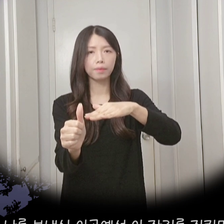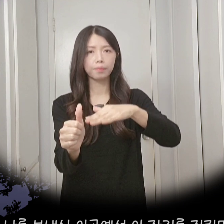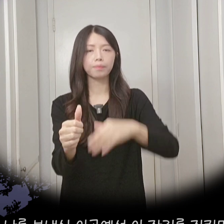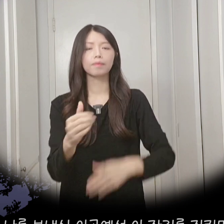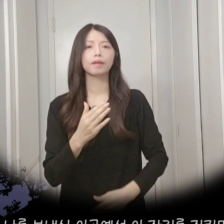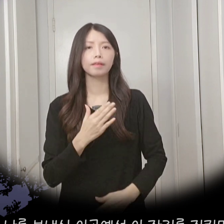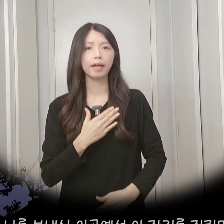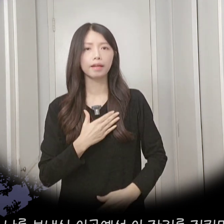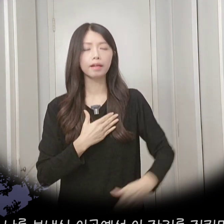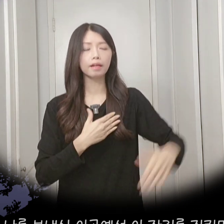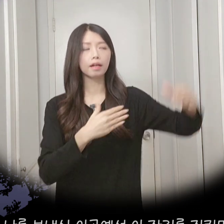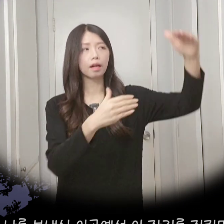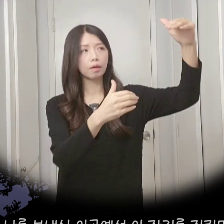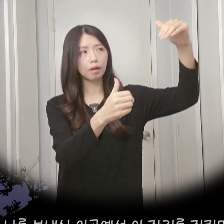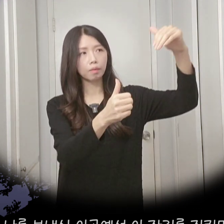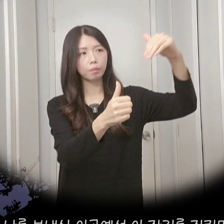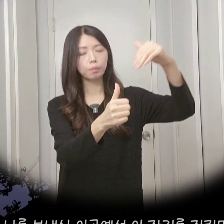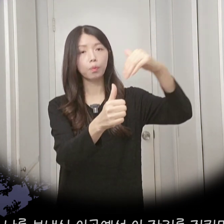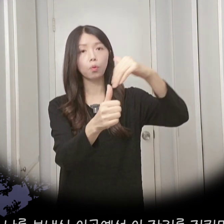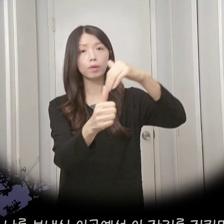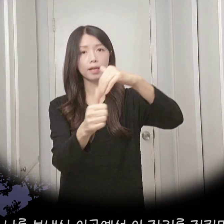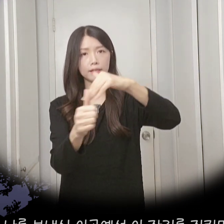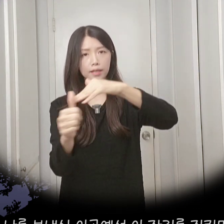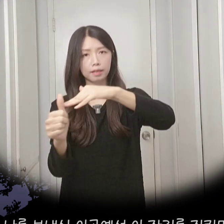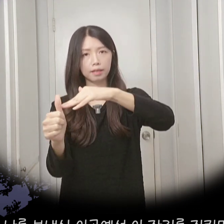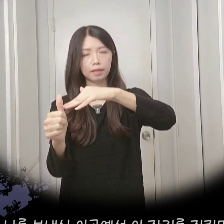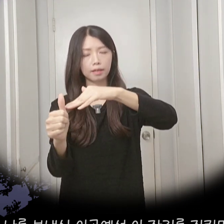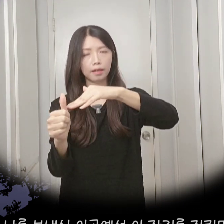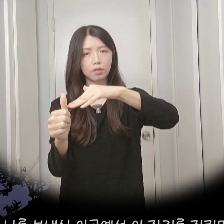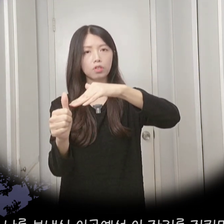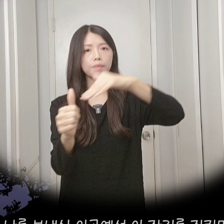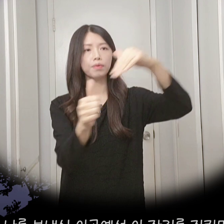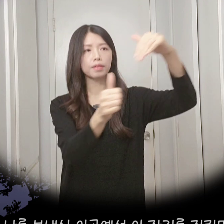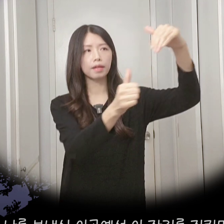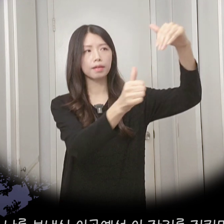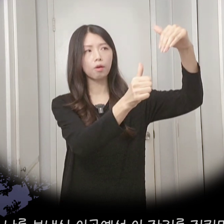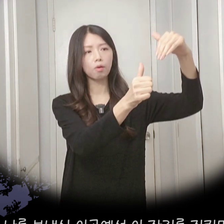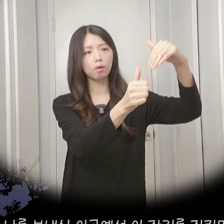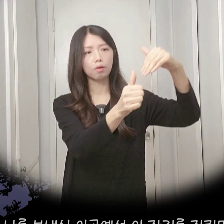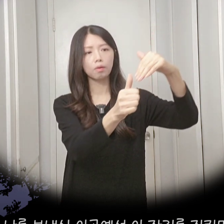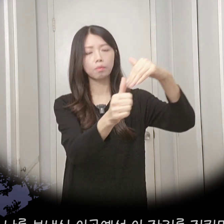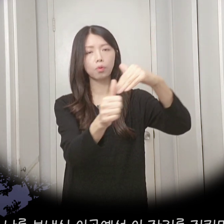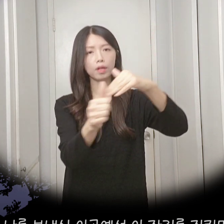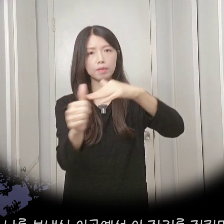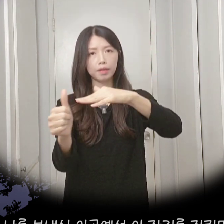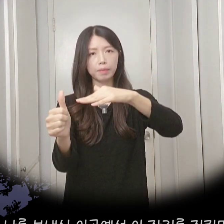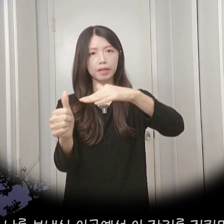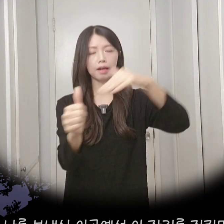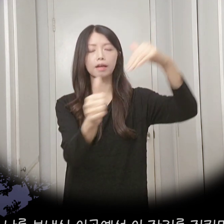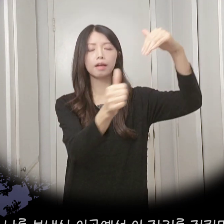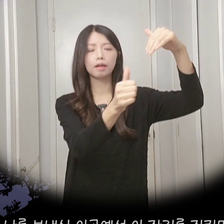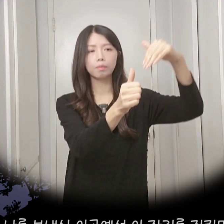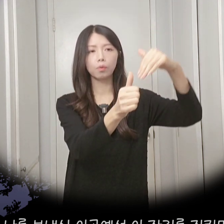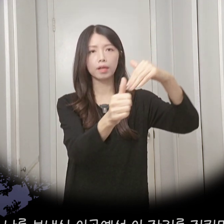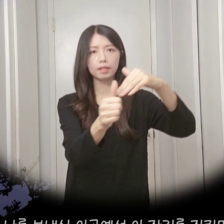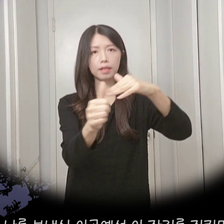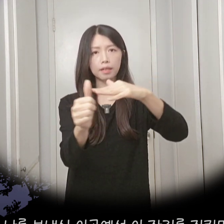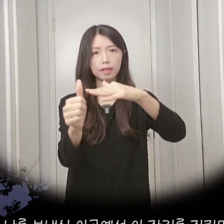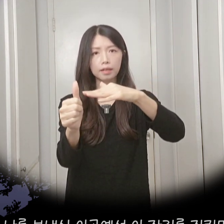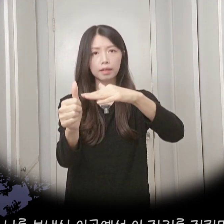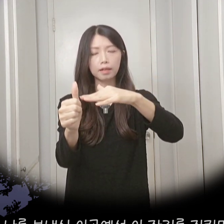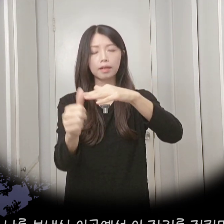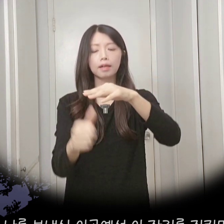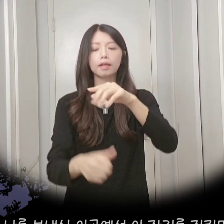때문에 나를 보내신. 주님의 위치에서 보내시면 됩니다.